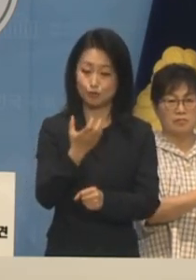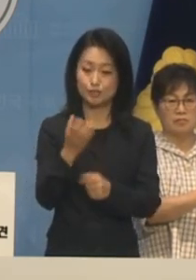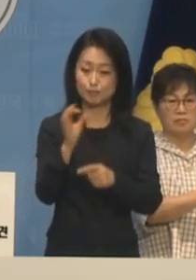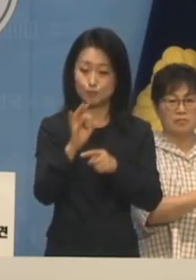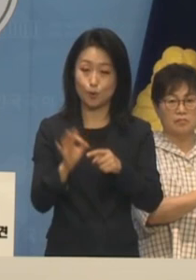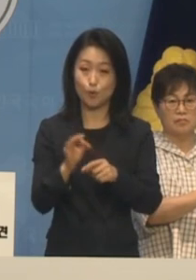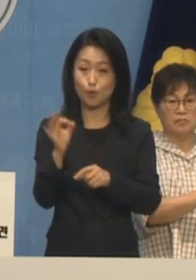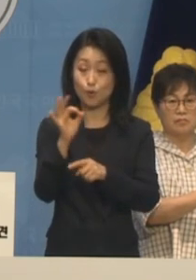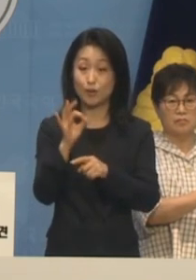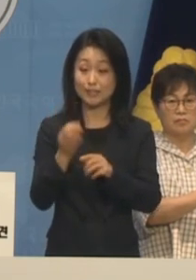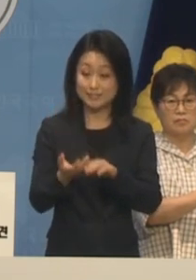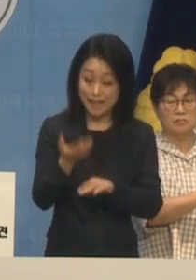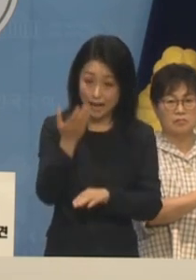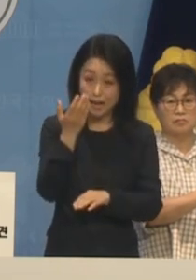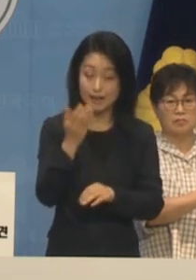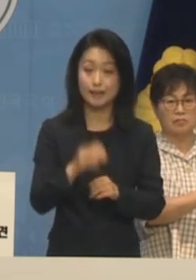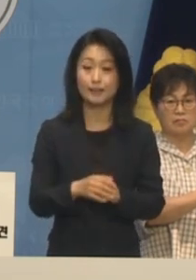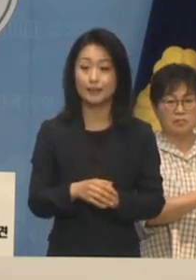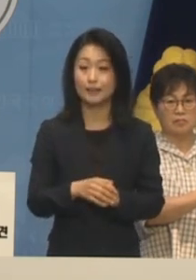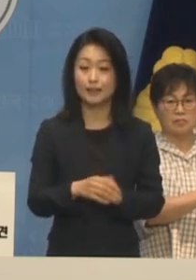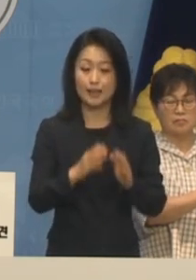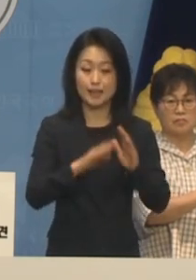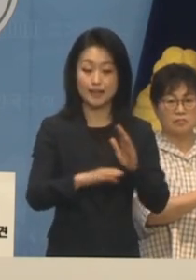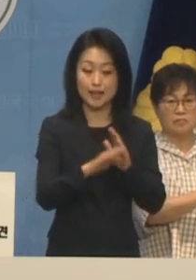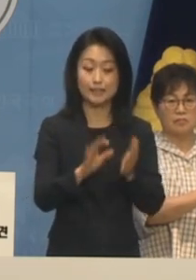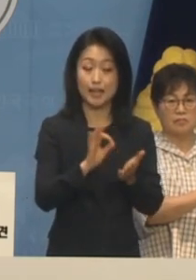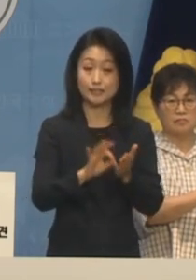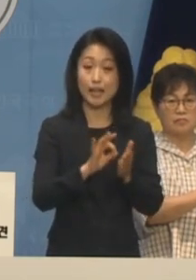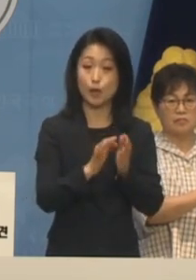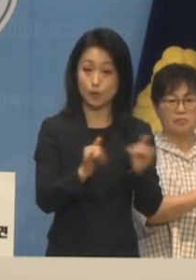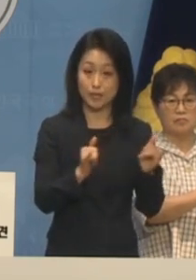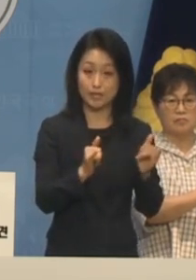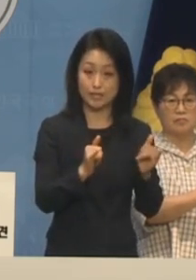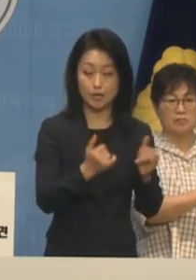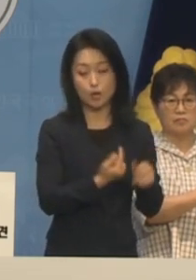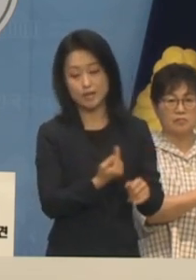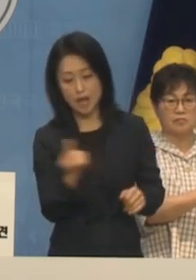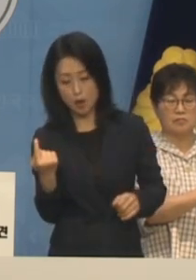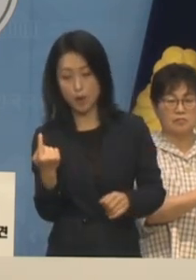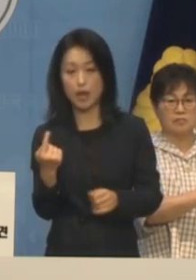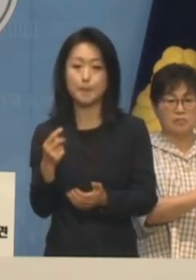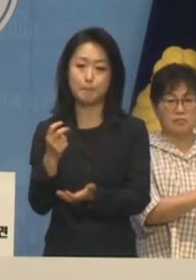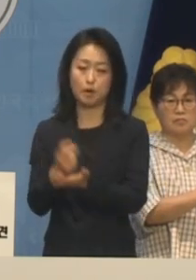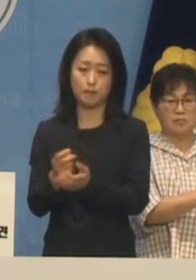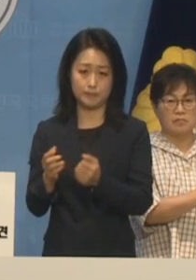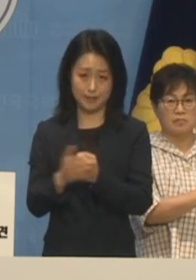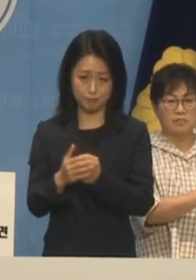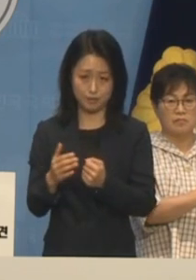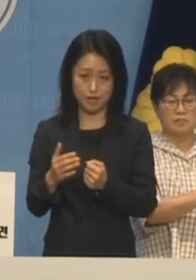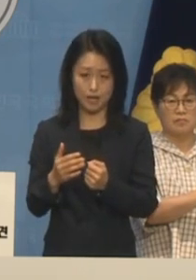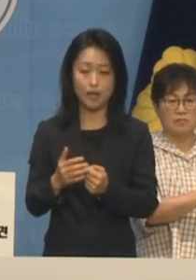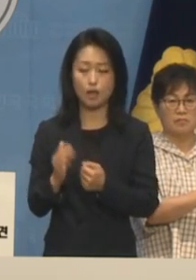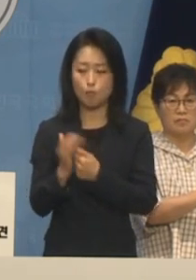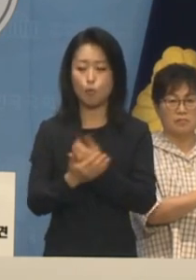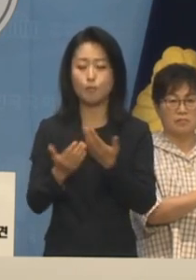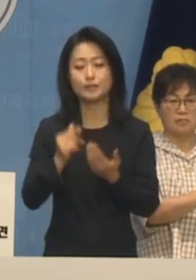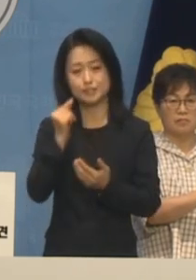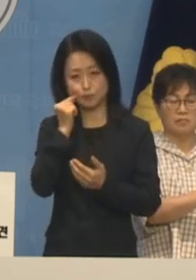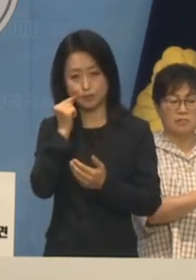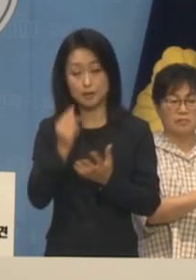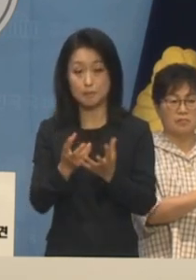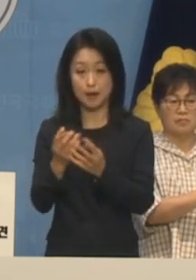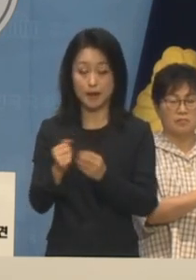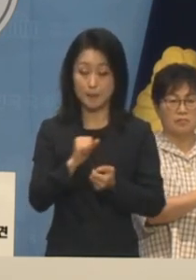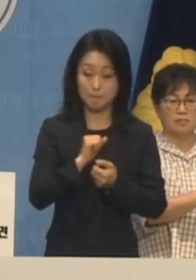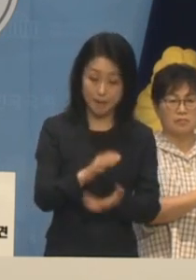가사노동자들은 근기법 11조 가사사용인 적용 제외 조항에 갇혀서 여전히 사각지대에 머물고 있습니다.